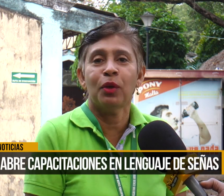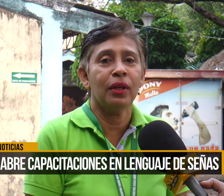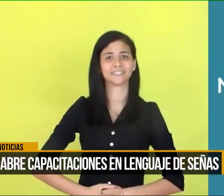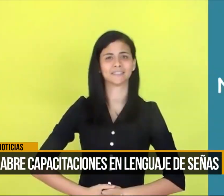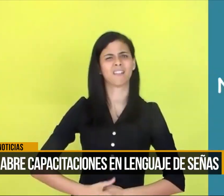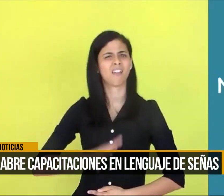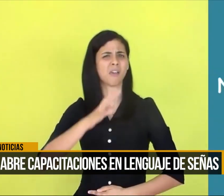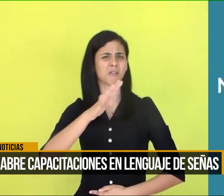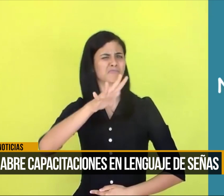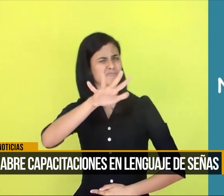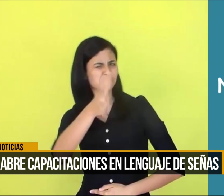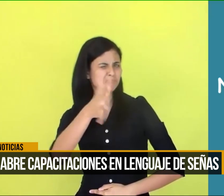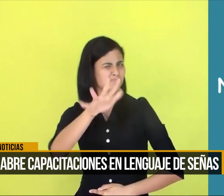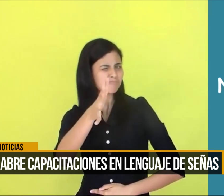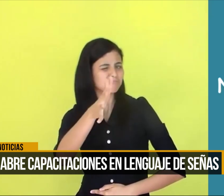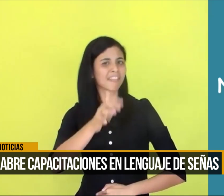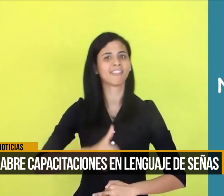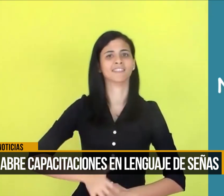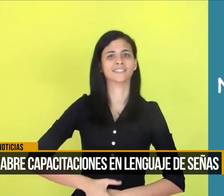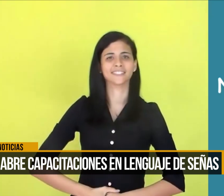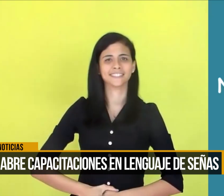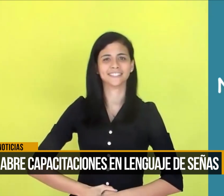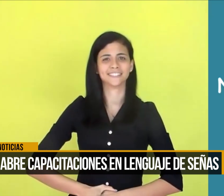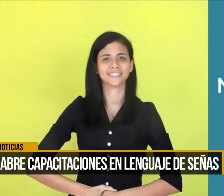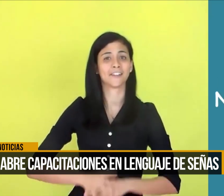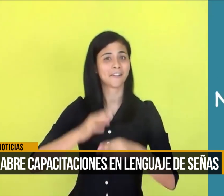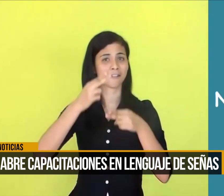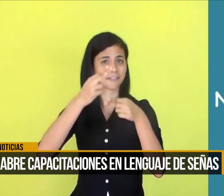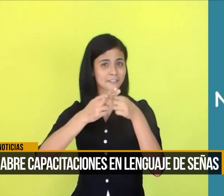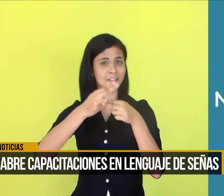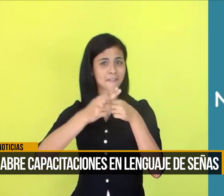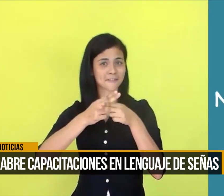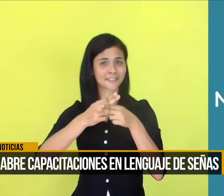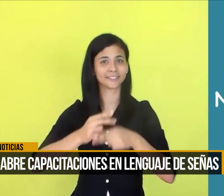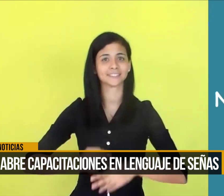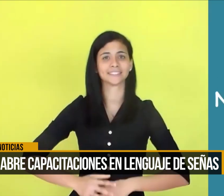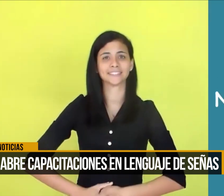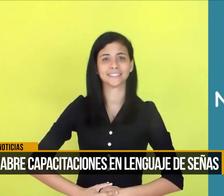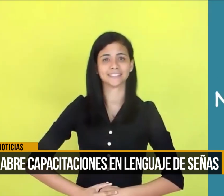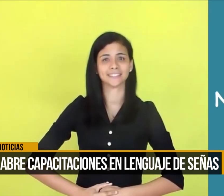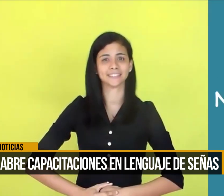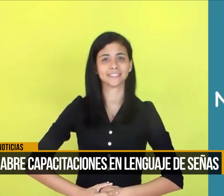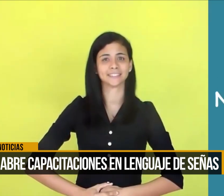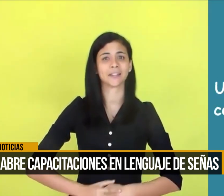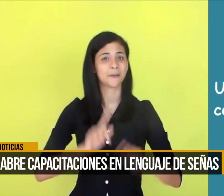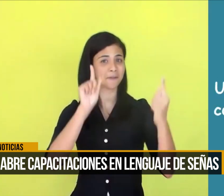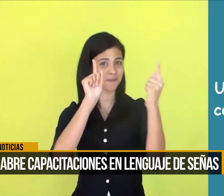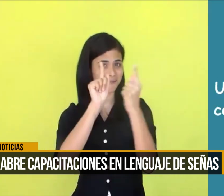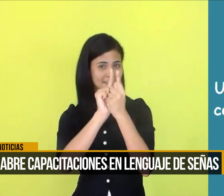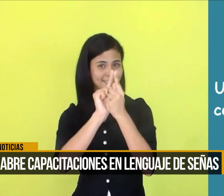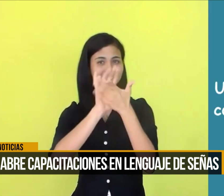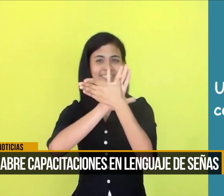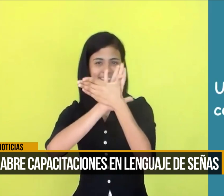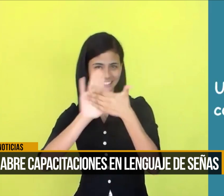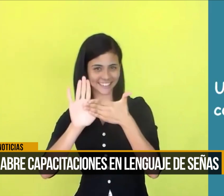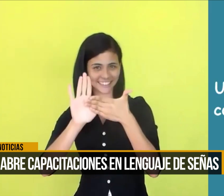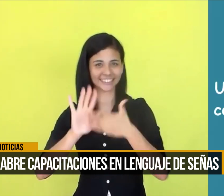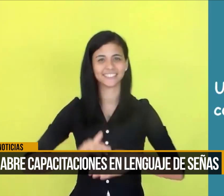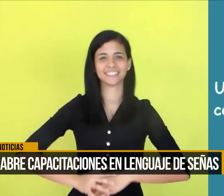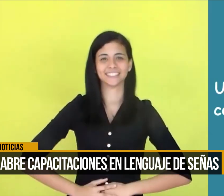todas las personas que sean interesadas en hacer el curso. Las inscripciones se van a hacer aquí en el colegio durante esta semana, porque la idea es que la